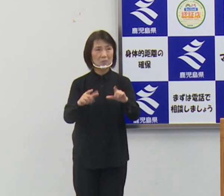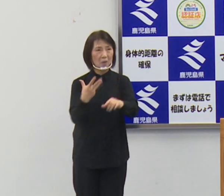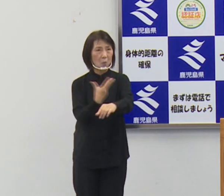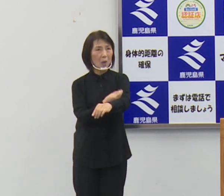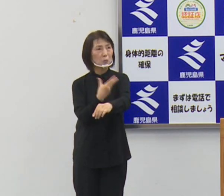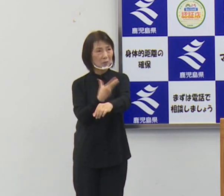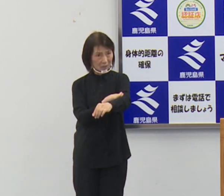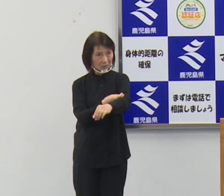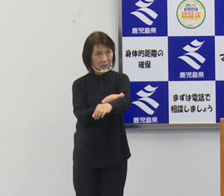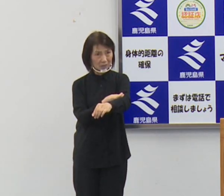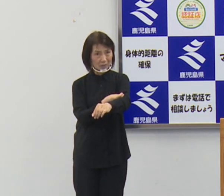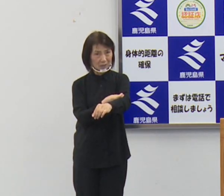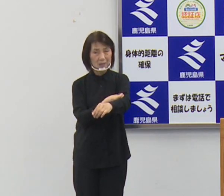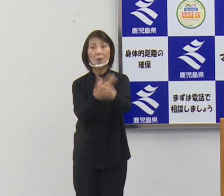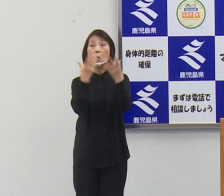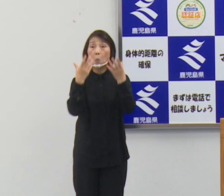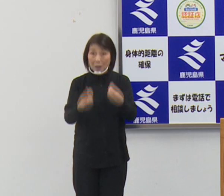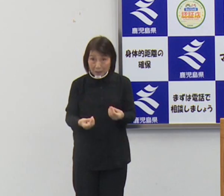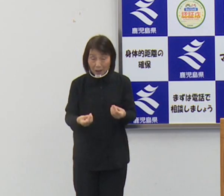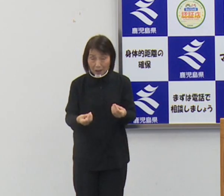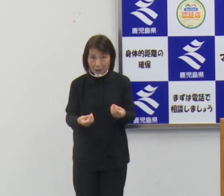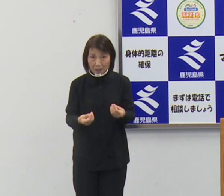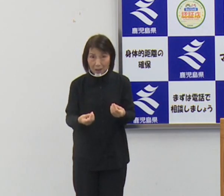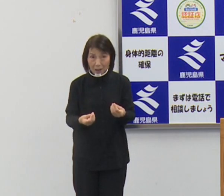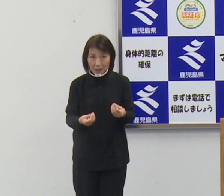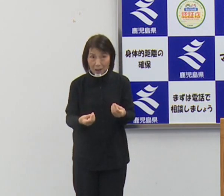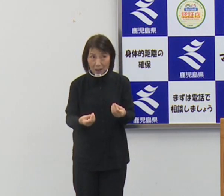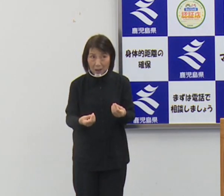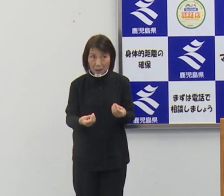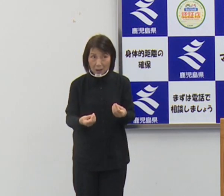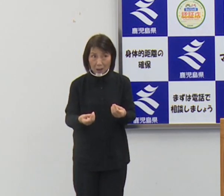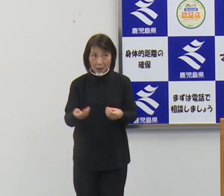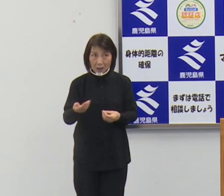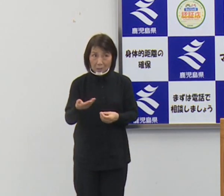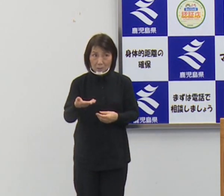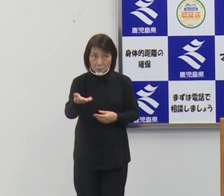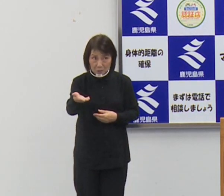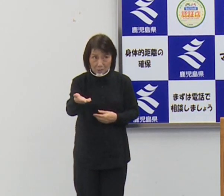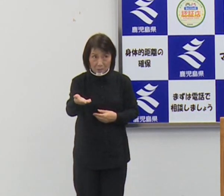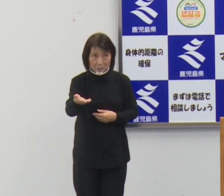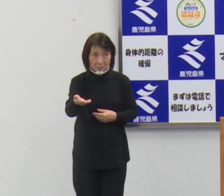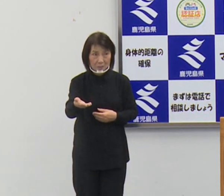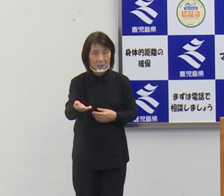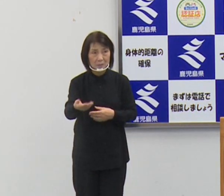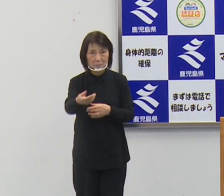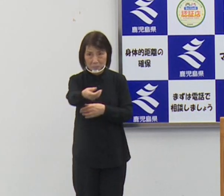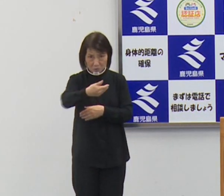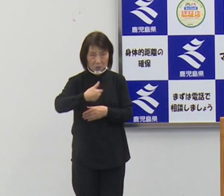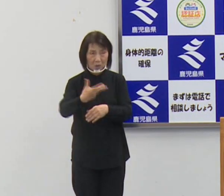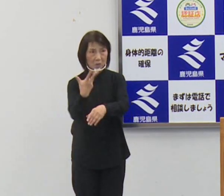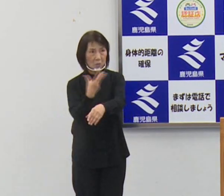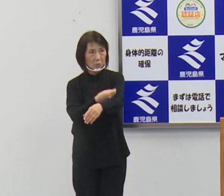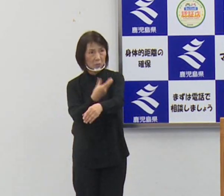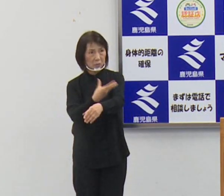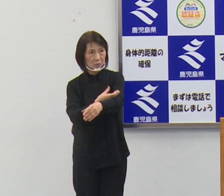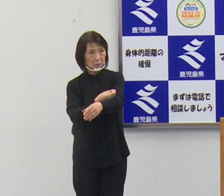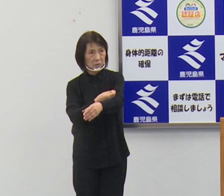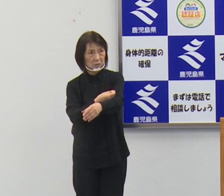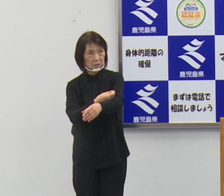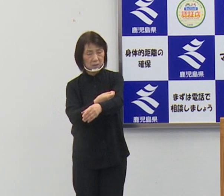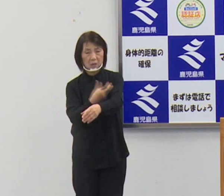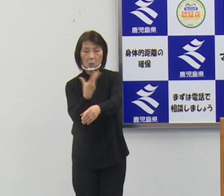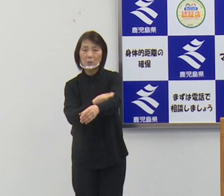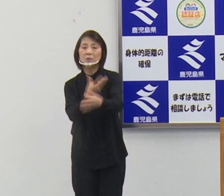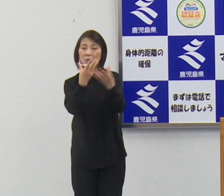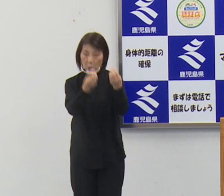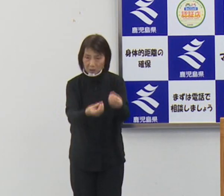クチンの接種をしていたにもかかわらずなんてことですか。 まあ、あの他県だとこうワクチンは打っていたとか打っていないとかっていう情報